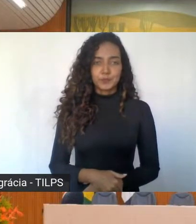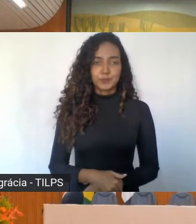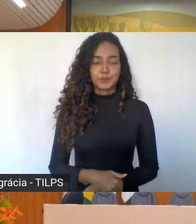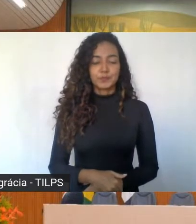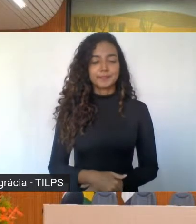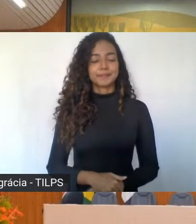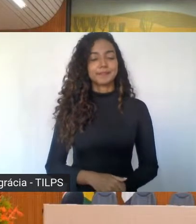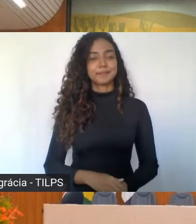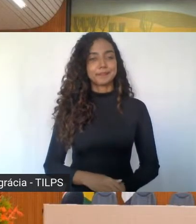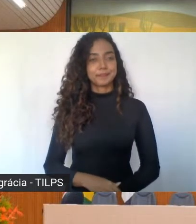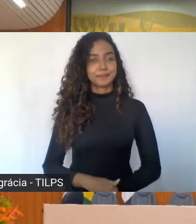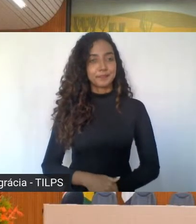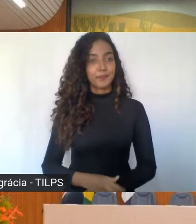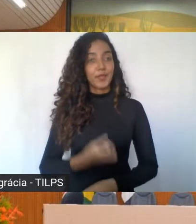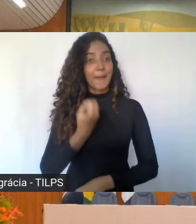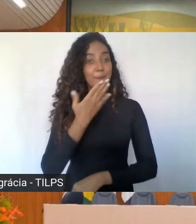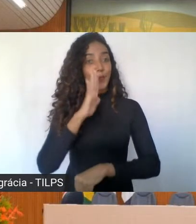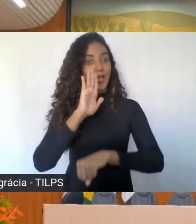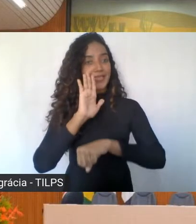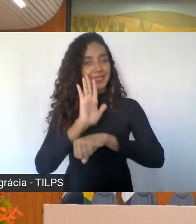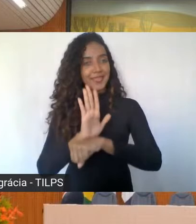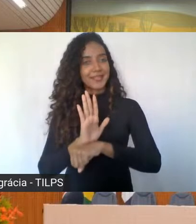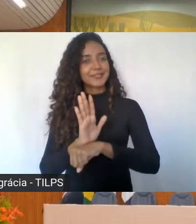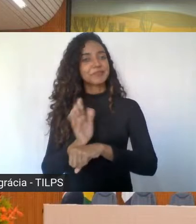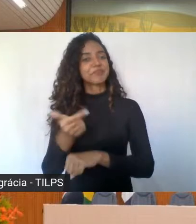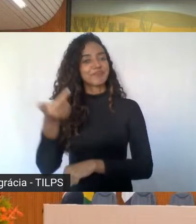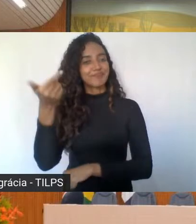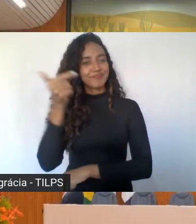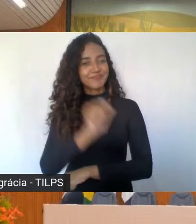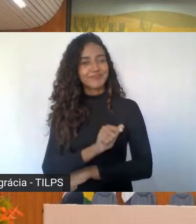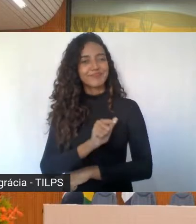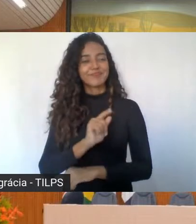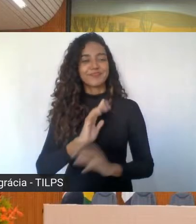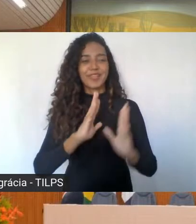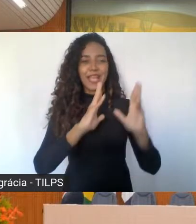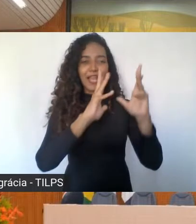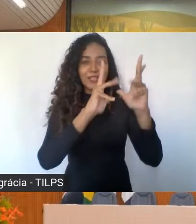Boa tarde, novamente, todos e todas.